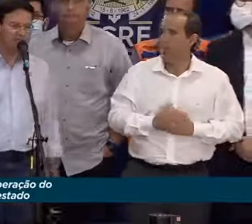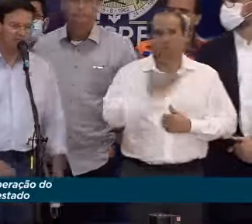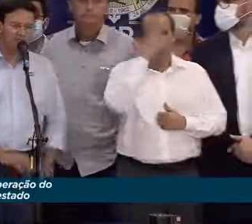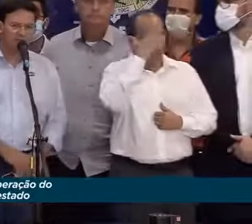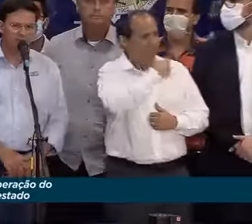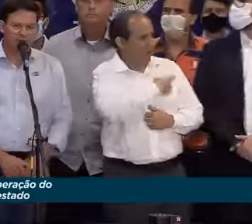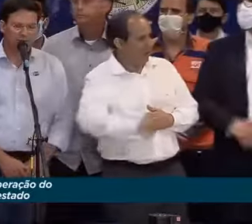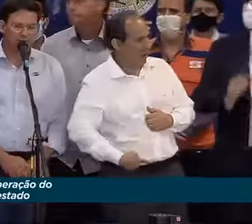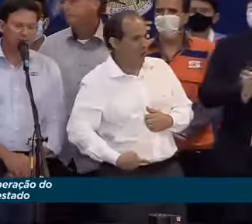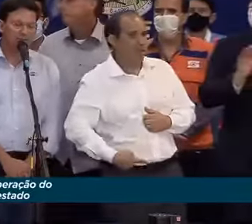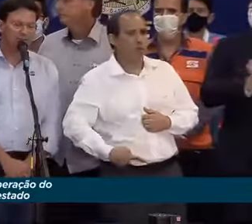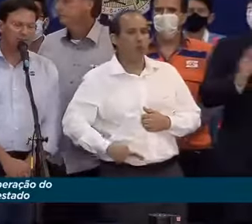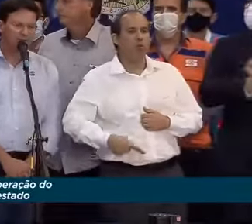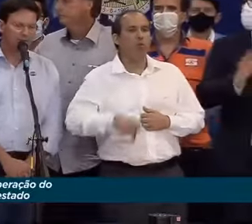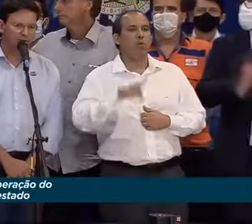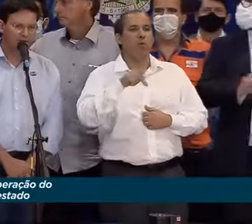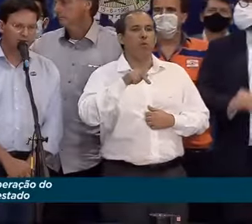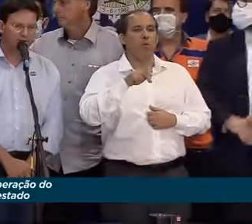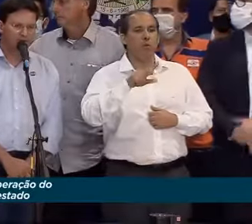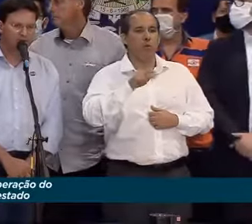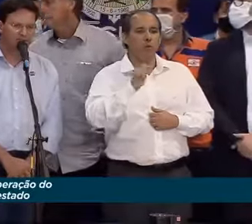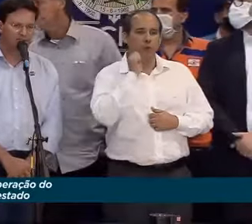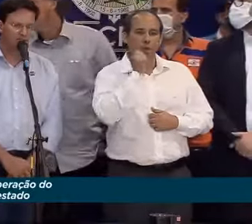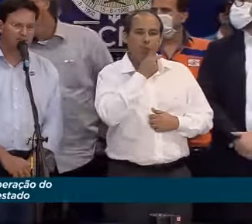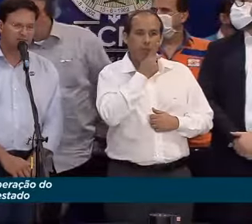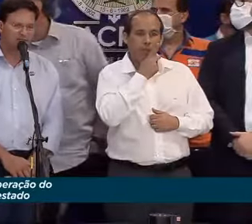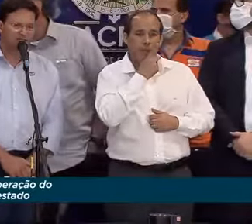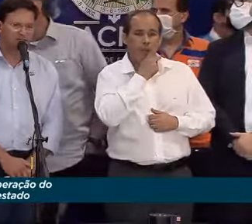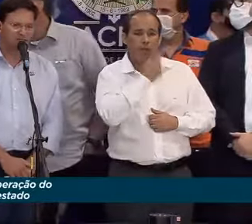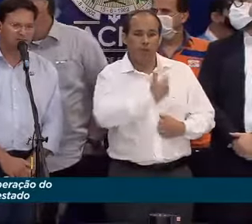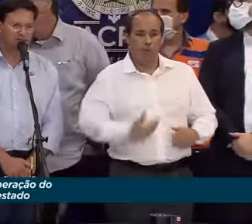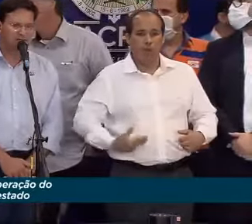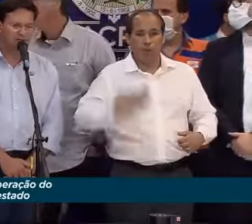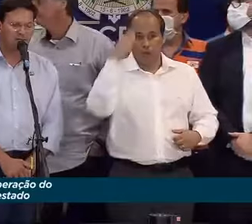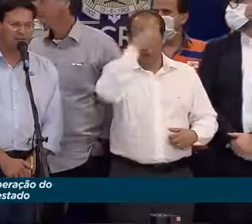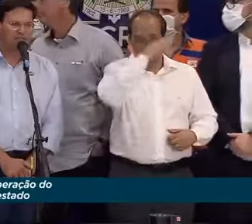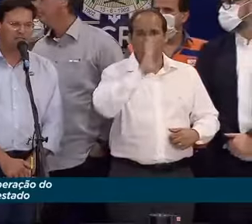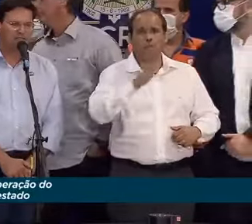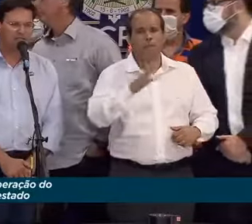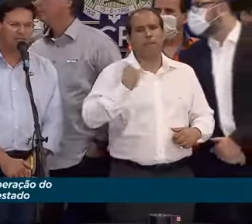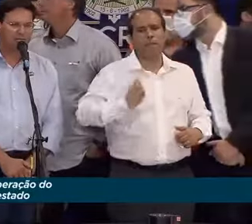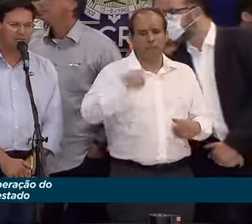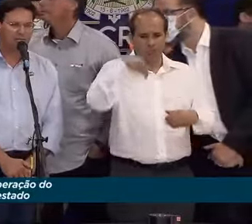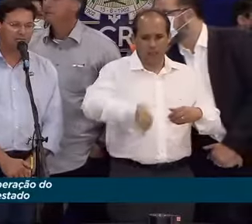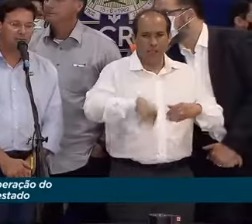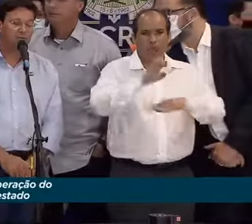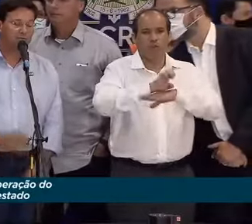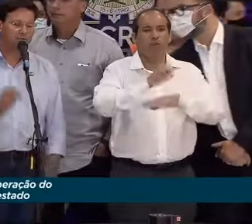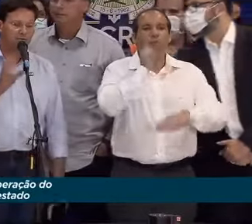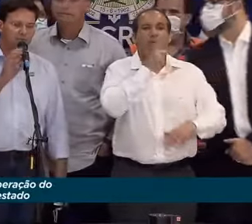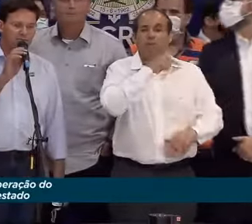Obrigado, presidente. Povo do Amapá, o governo Bolsonaro já se faz presente aqui no estado do Amapá. Já são...